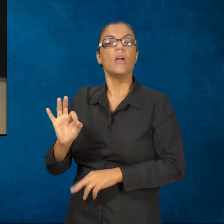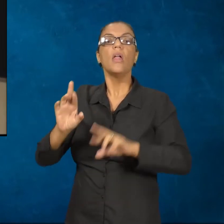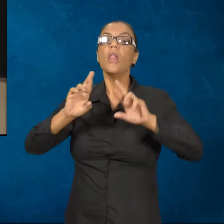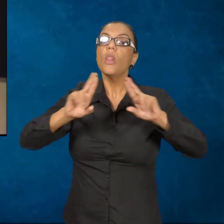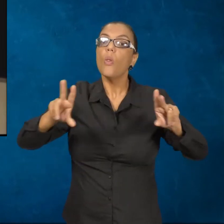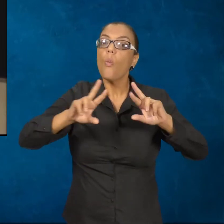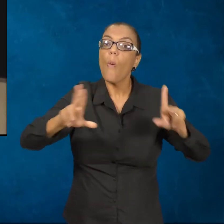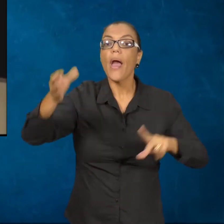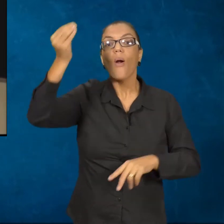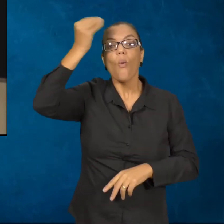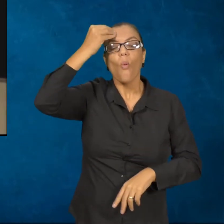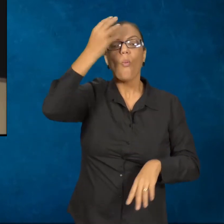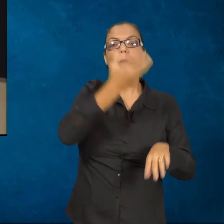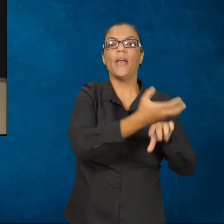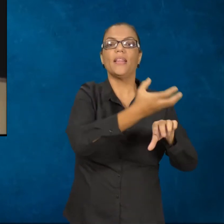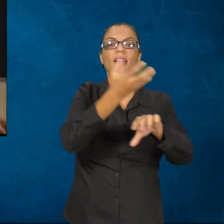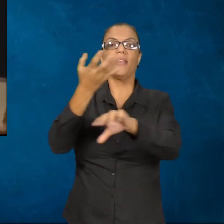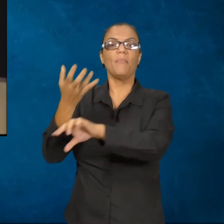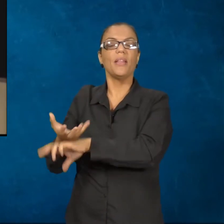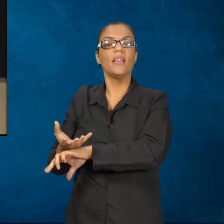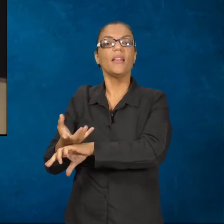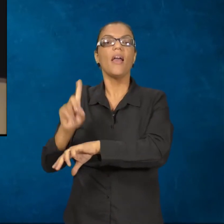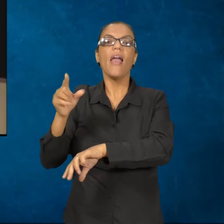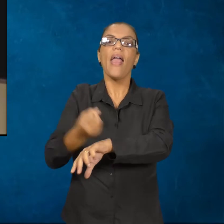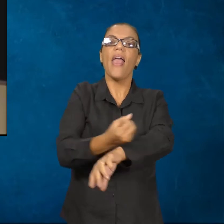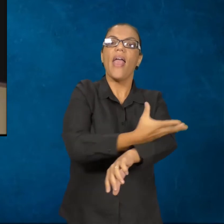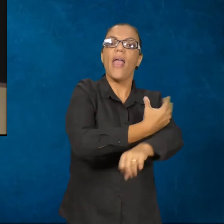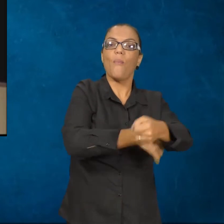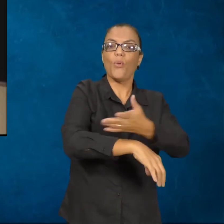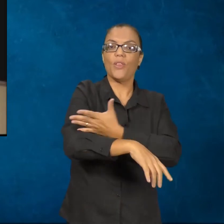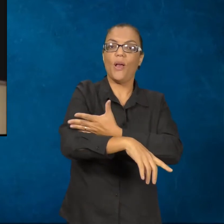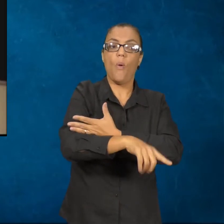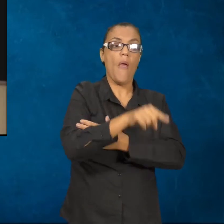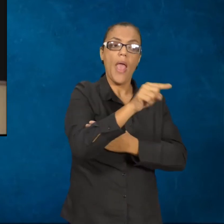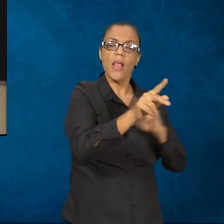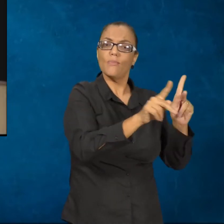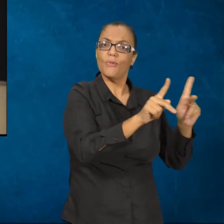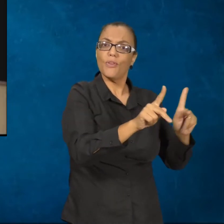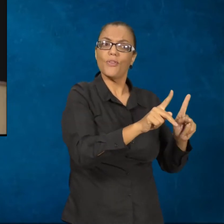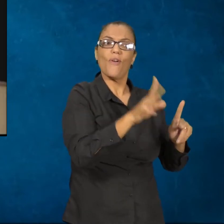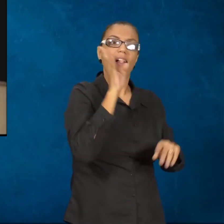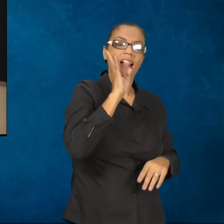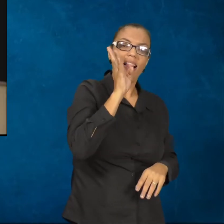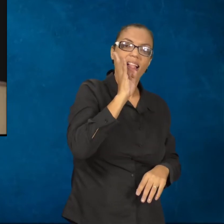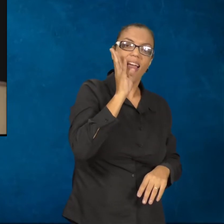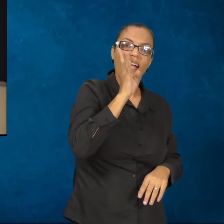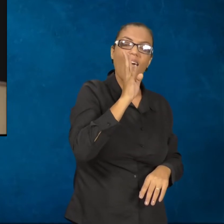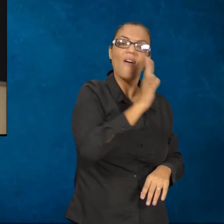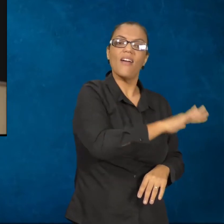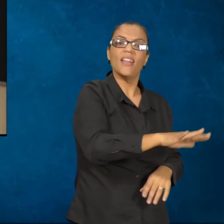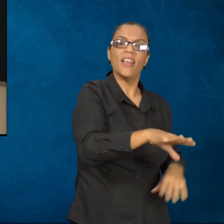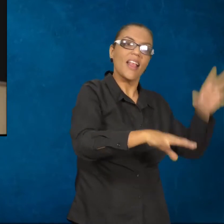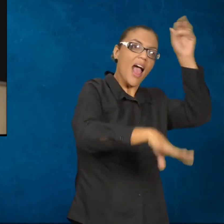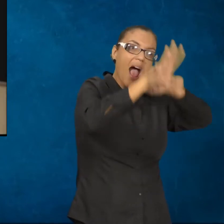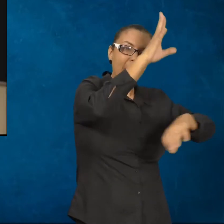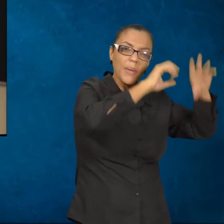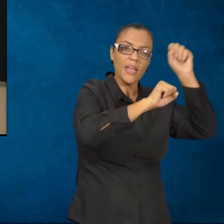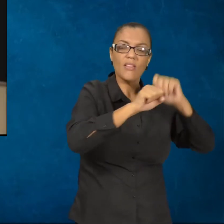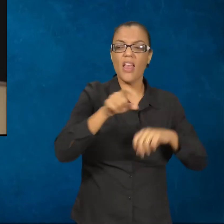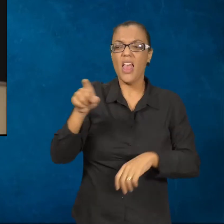si, é a carga emocional que é colocada em cima disso. O professor tem